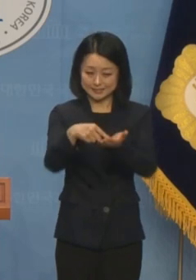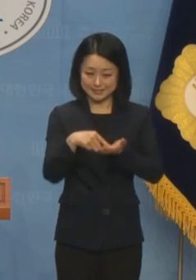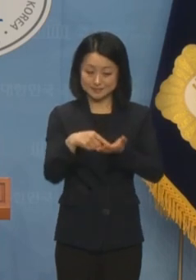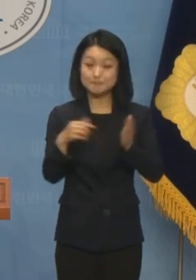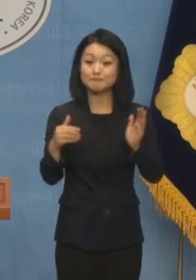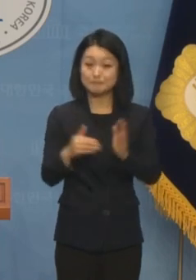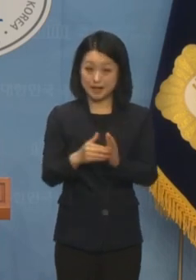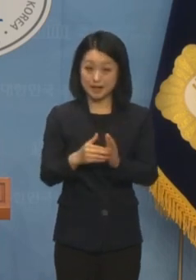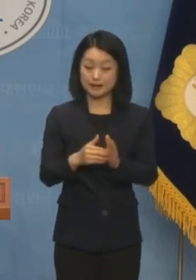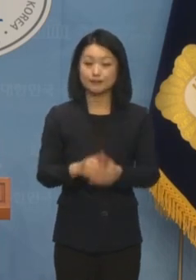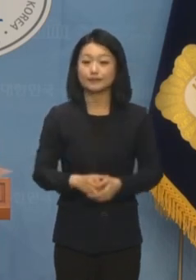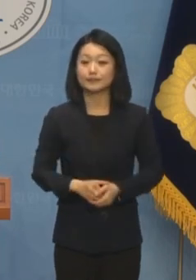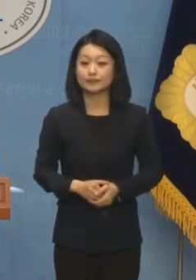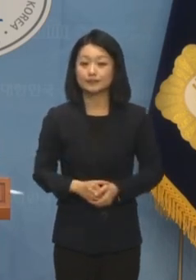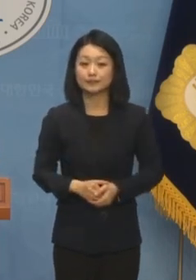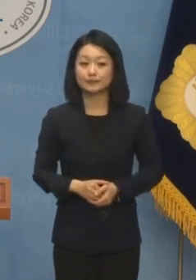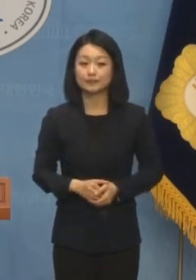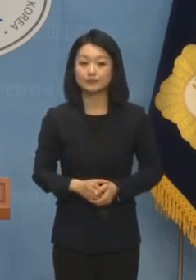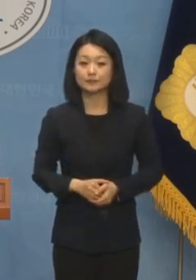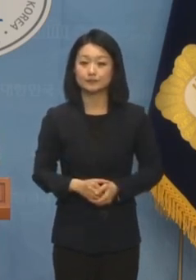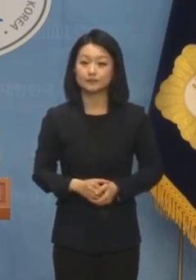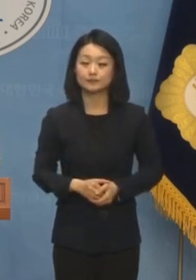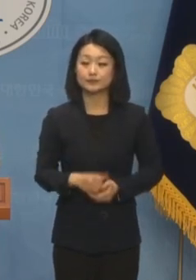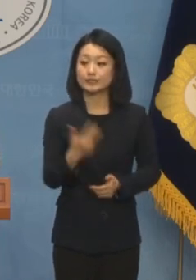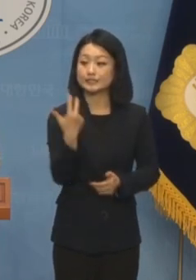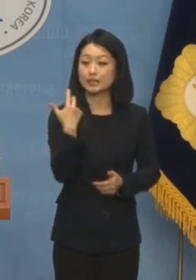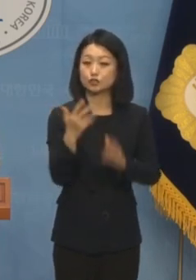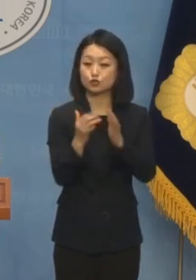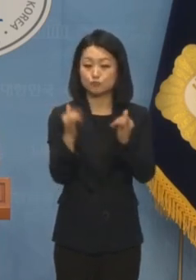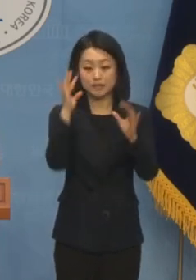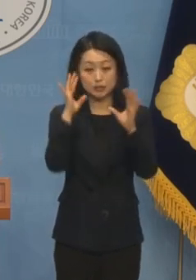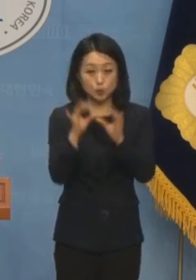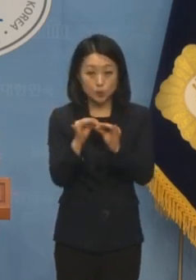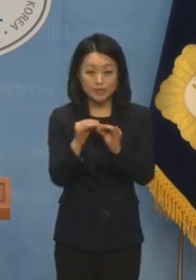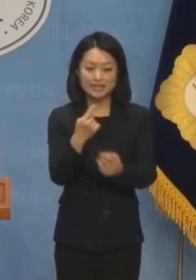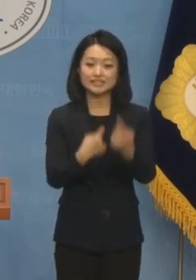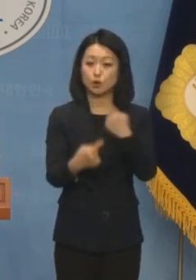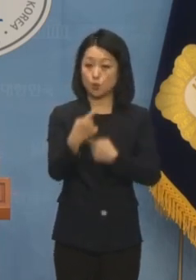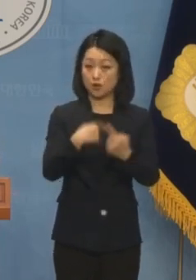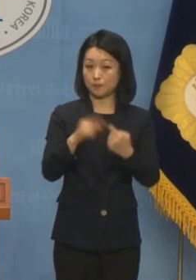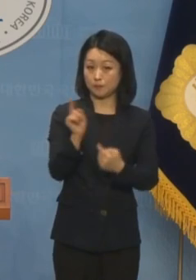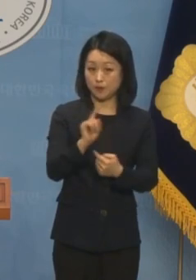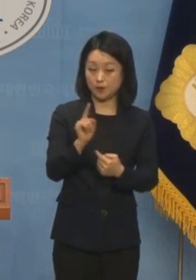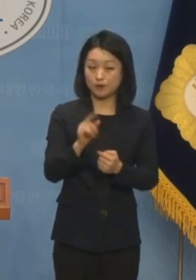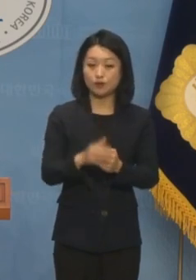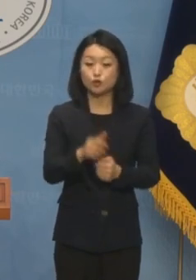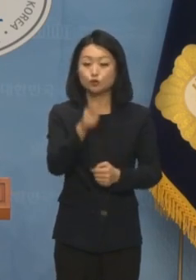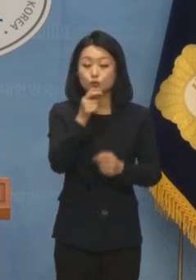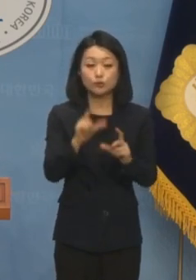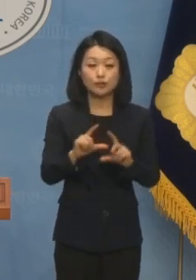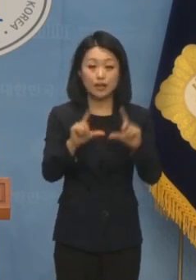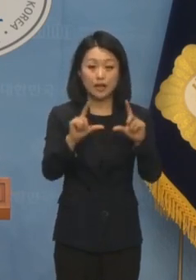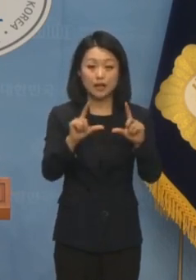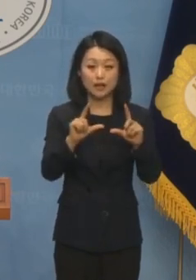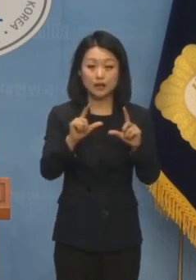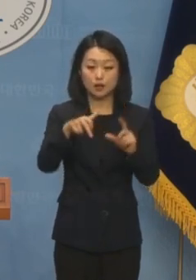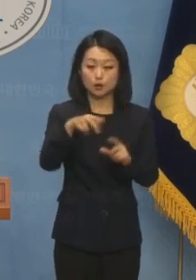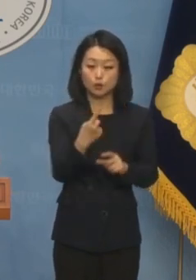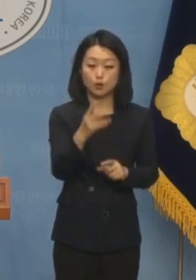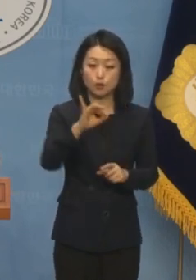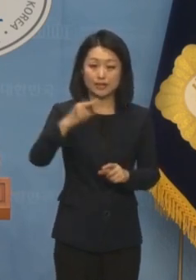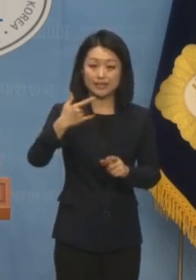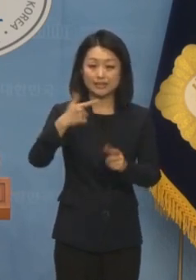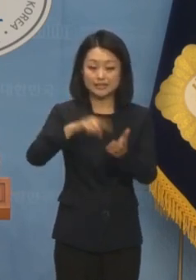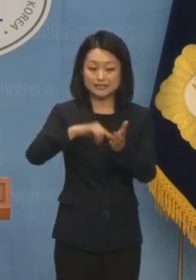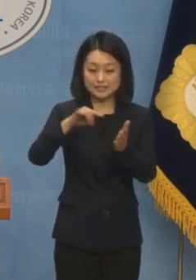지난주에 접수되었습니다. 지난주 국민동의청원 현황입니다. 지난주 수요일 코인 과세 유예에